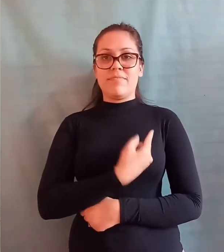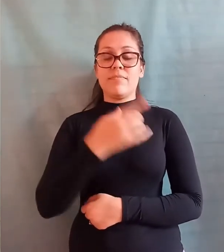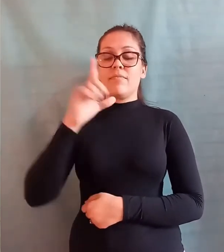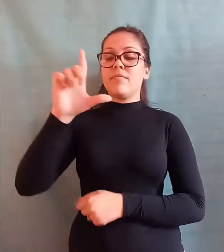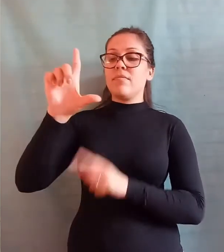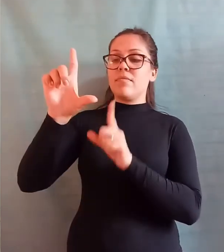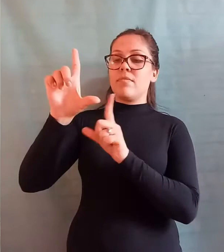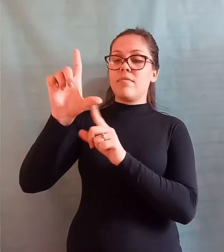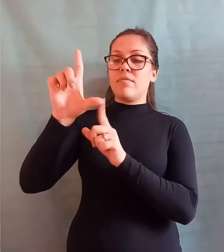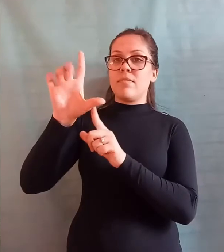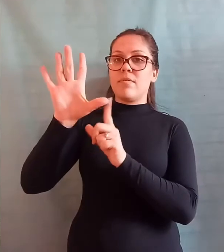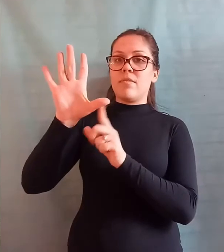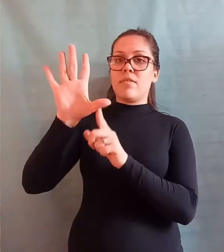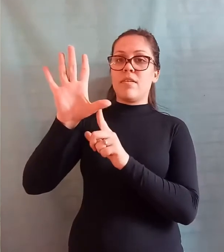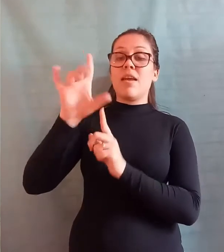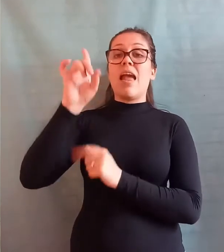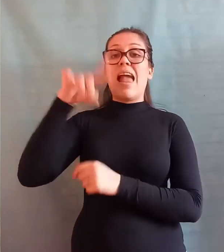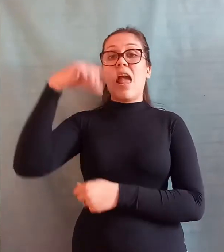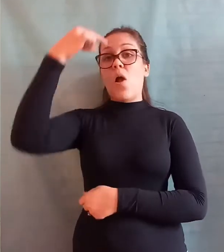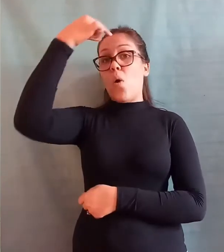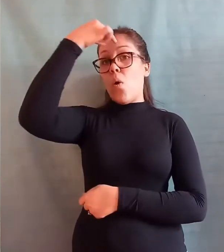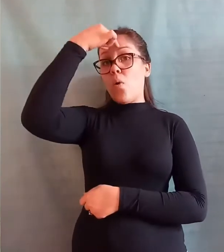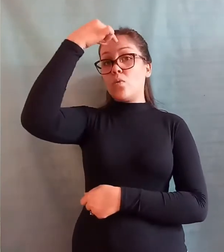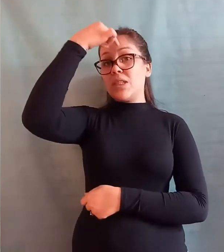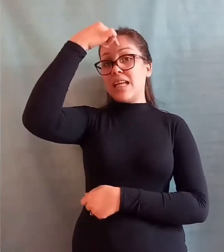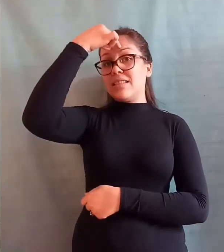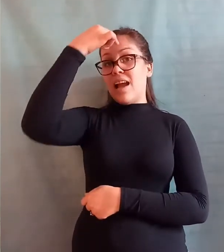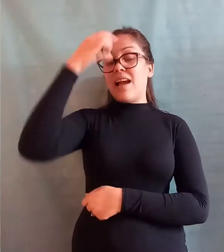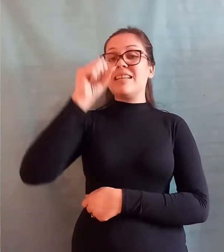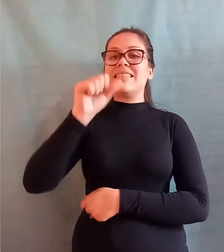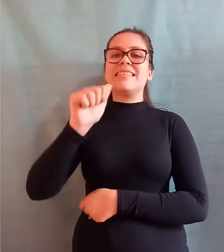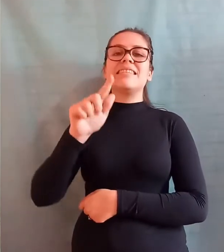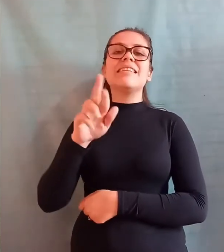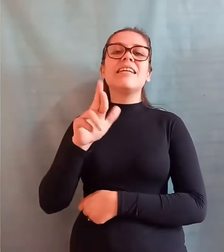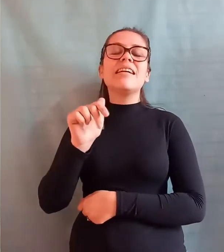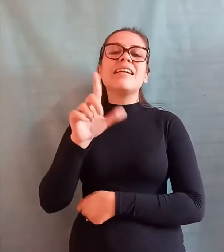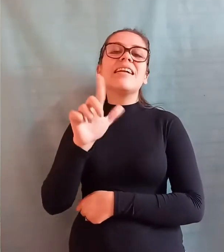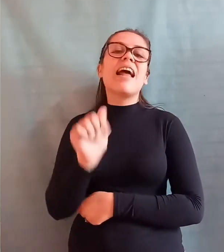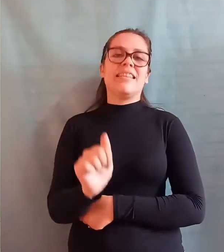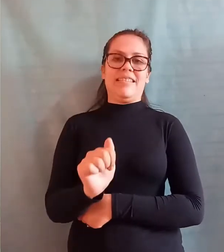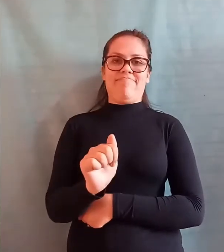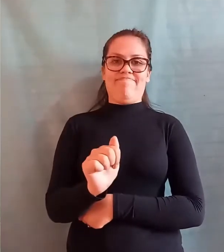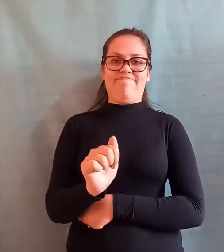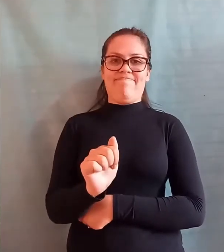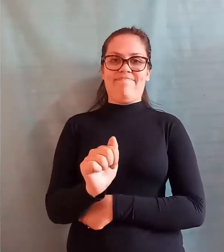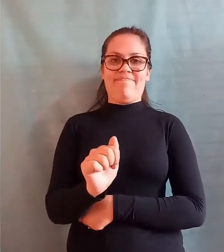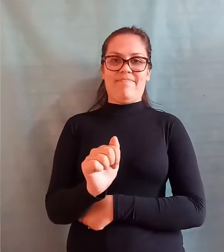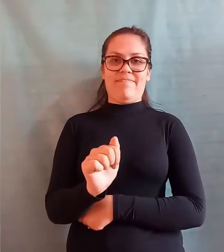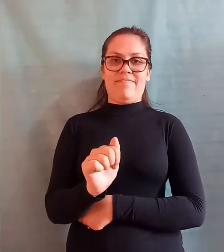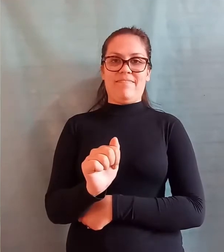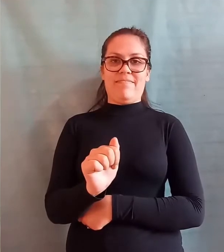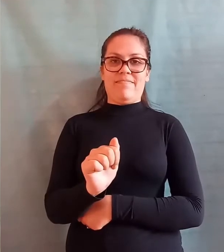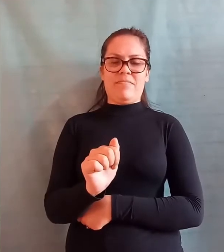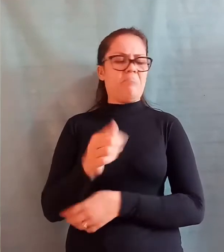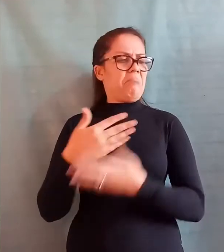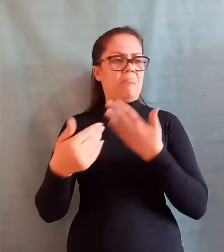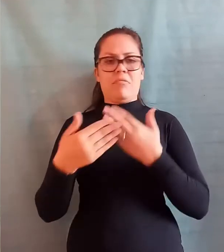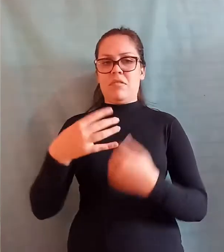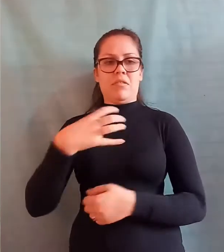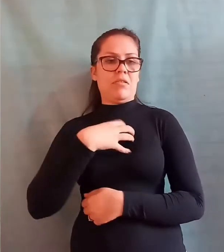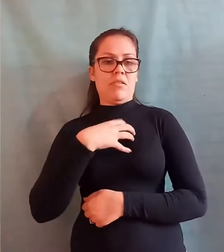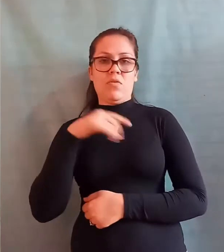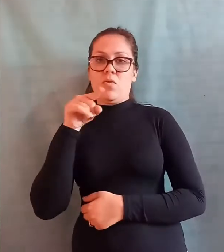o polegar é a consciência sagrada. E aqui você pode imaginar a consciência sagrada como você